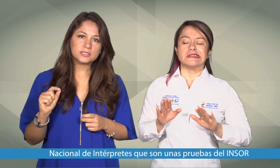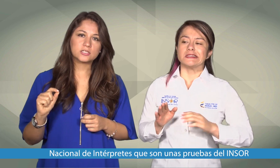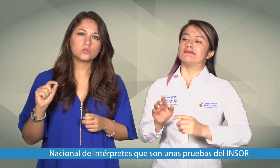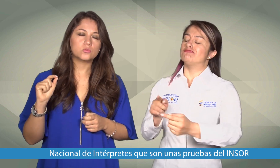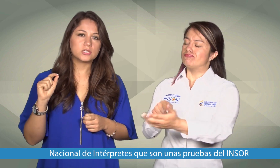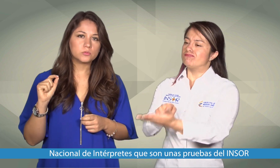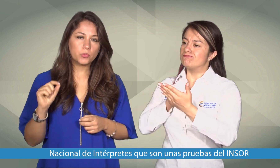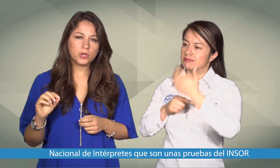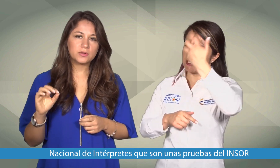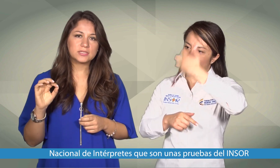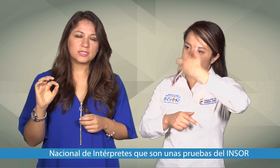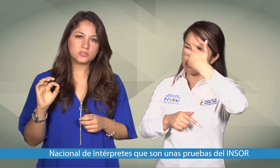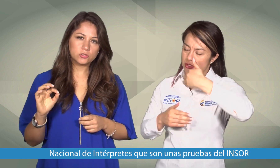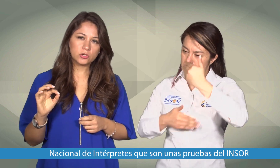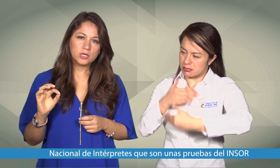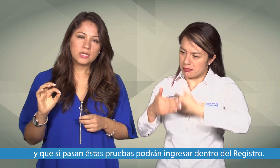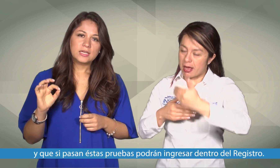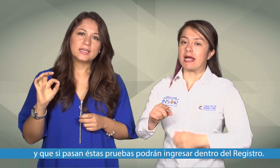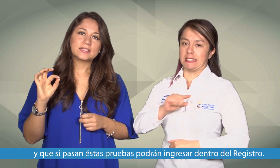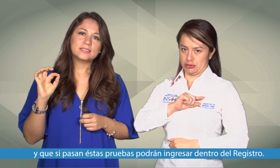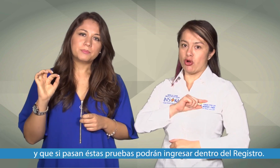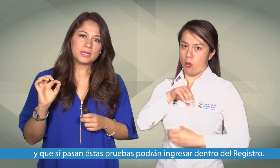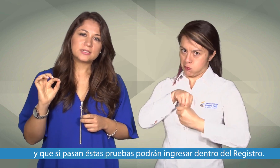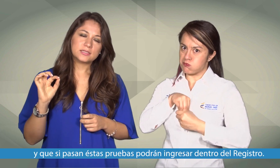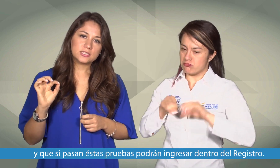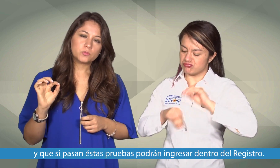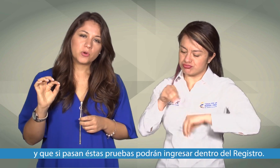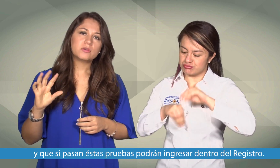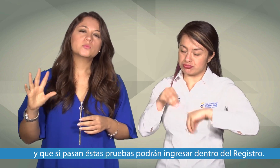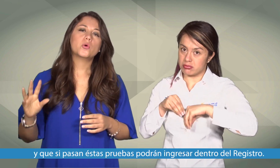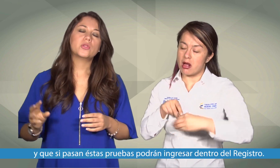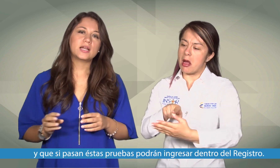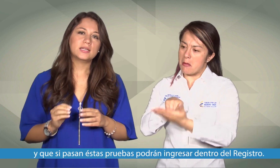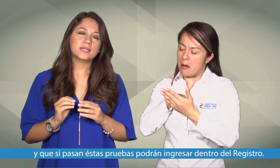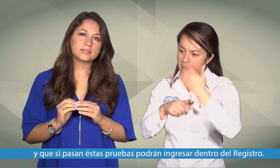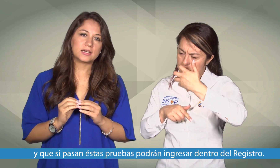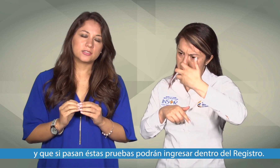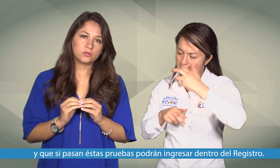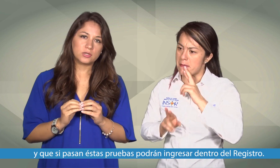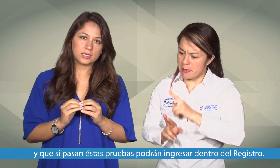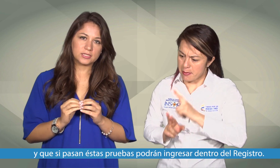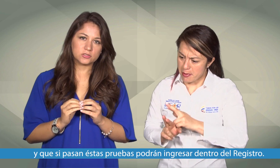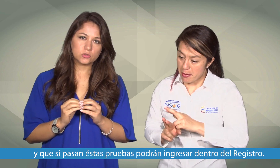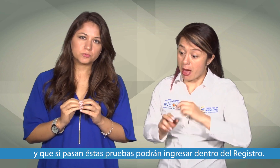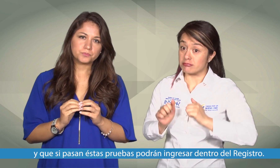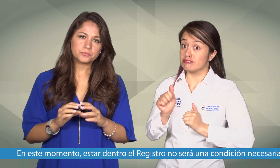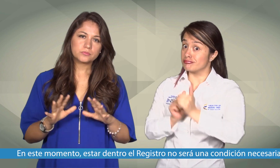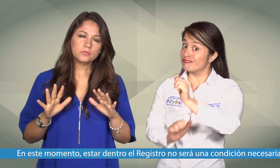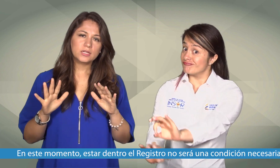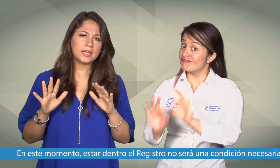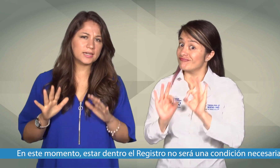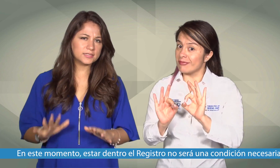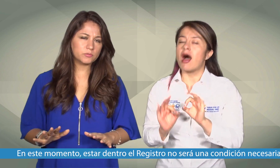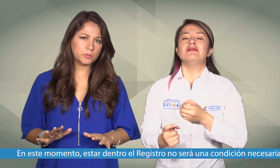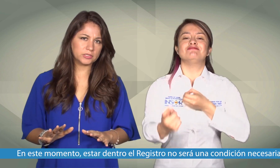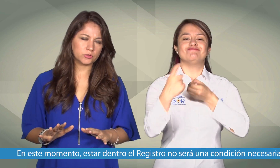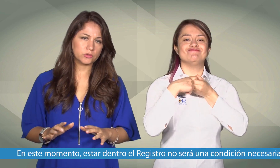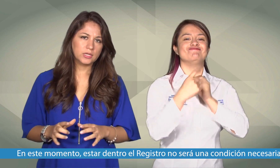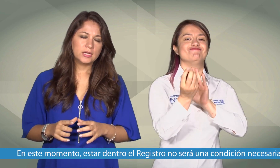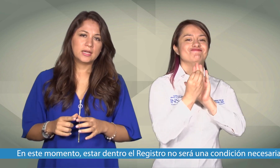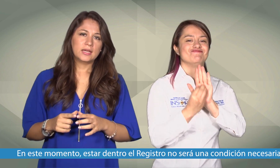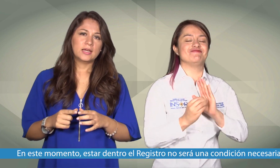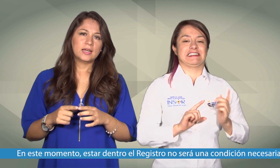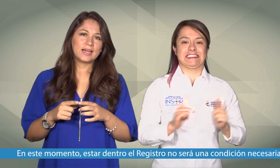intérpretes, que son unas pruebas del INSOR y que si pasan estas pruebas podrán ingresar dentro del registro. En este